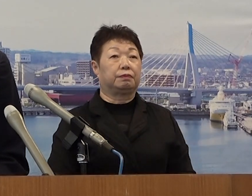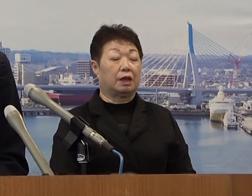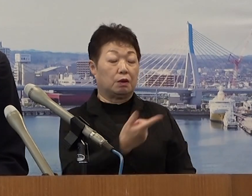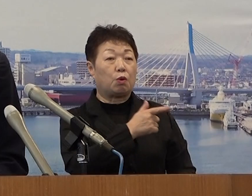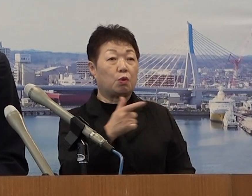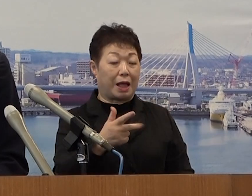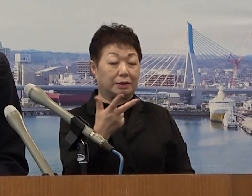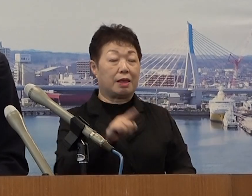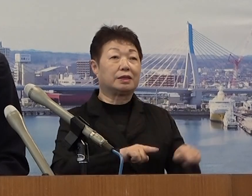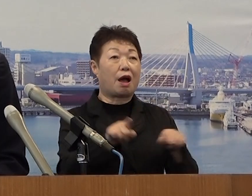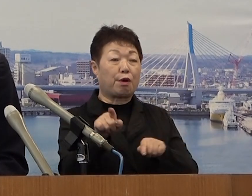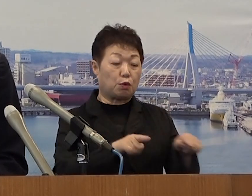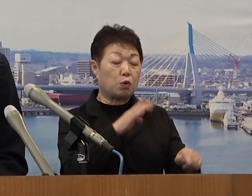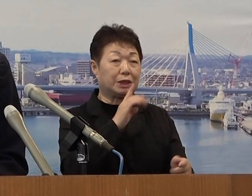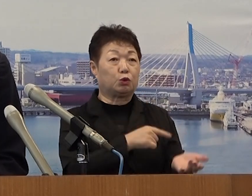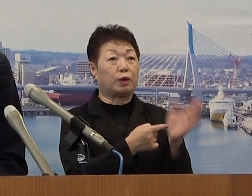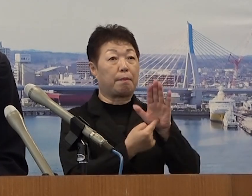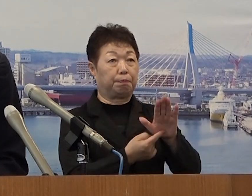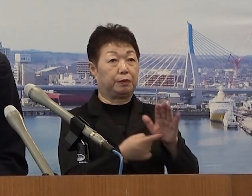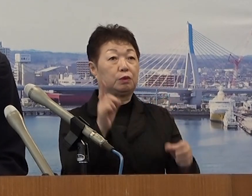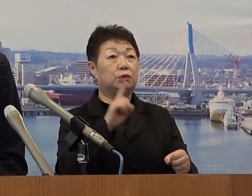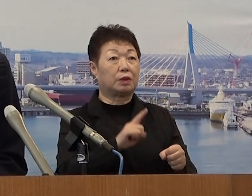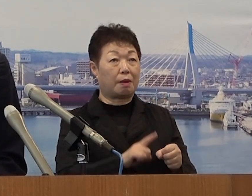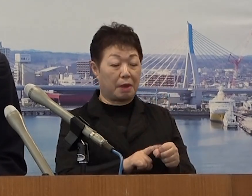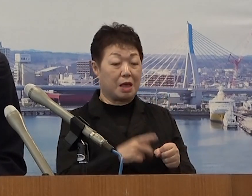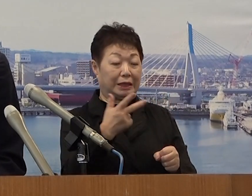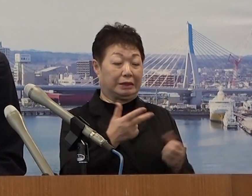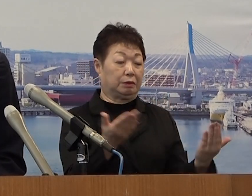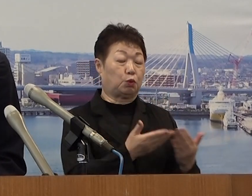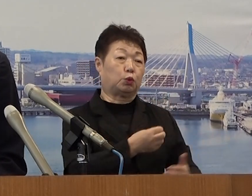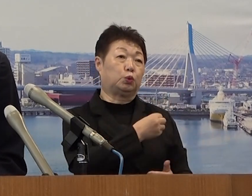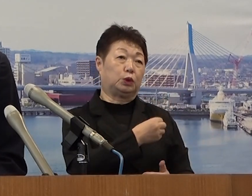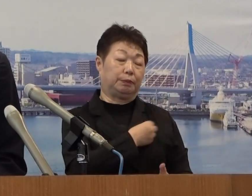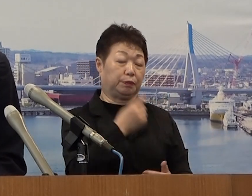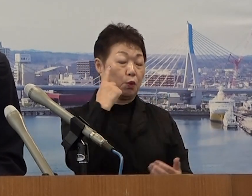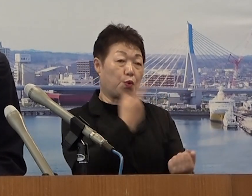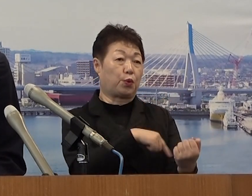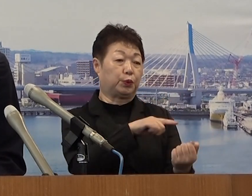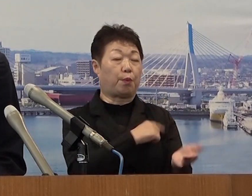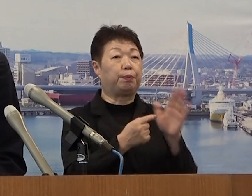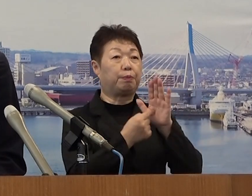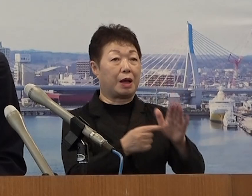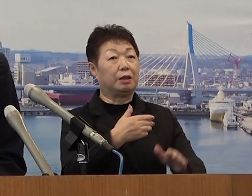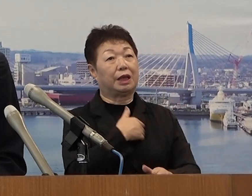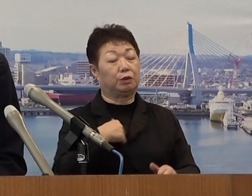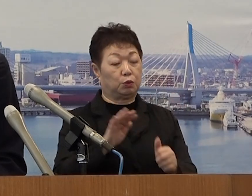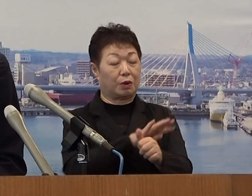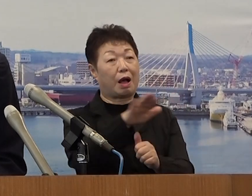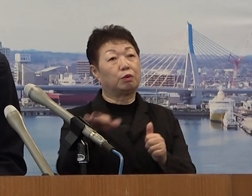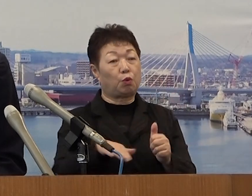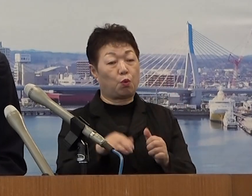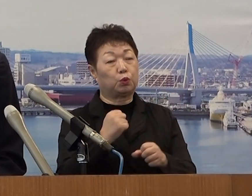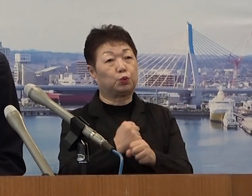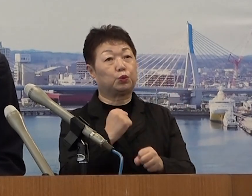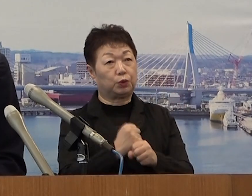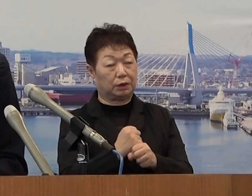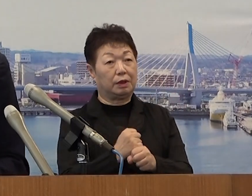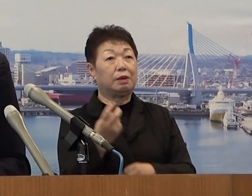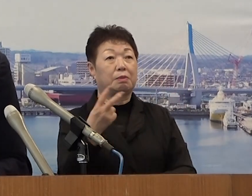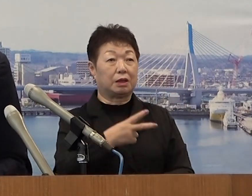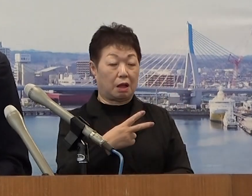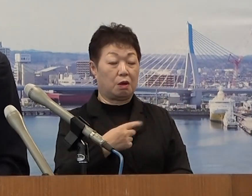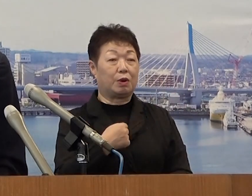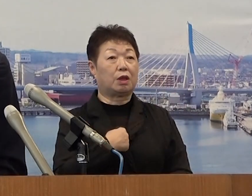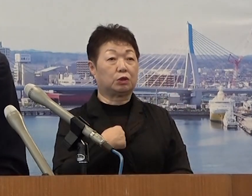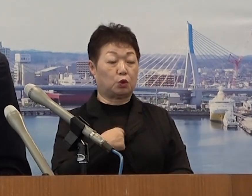まな政策を実現していくために市職員が能力を発揮できる環境づくりや私